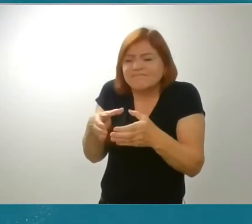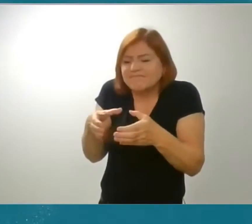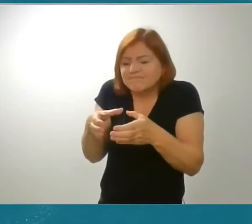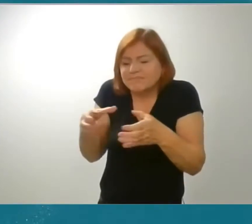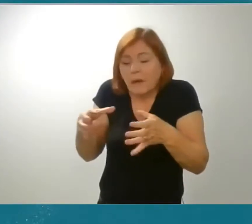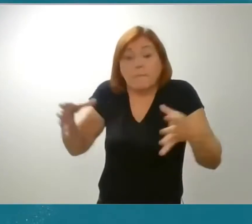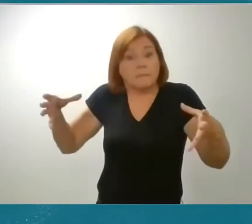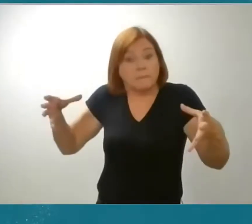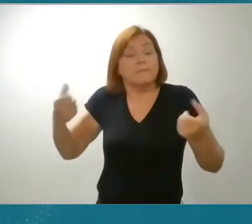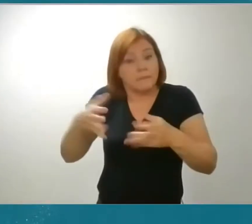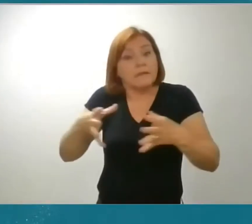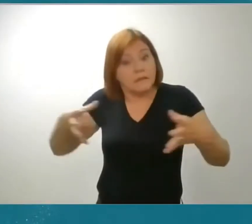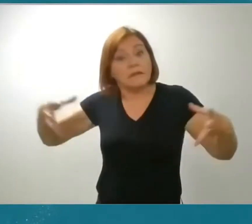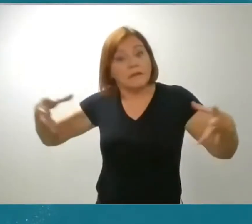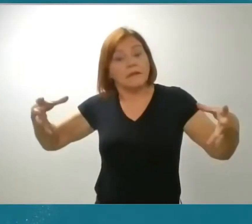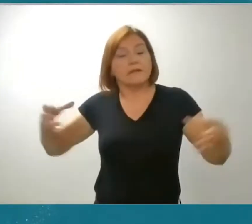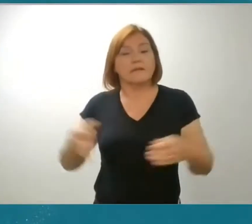Senhor Jesus.